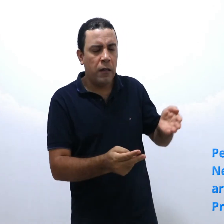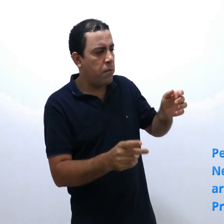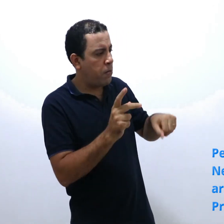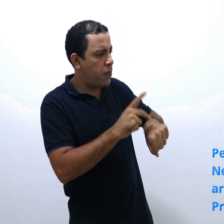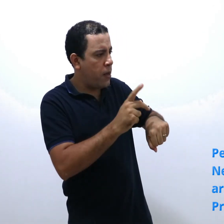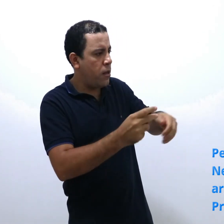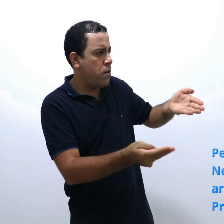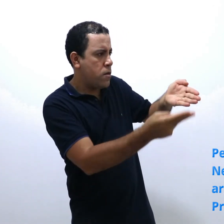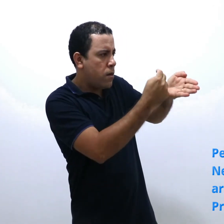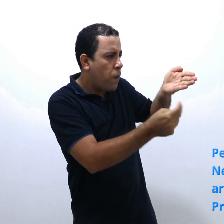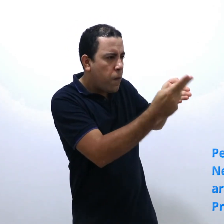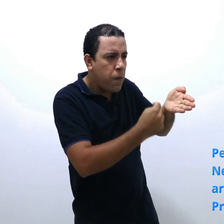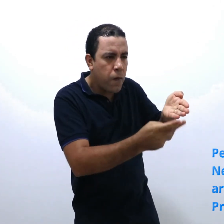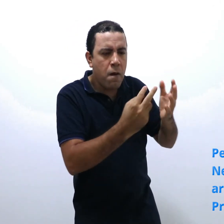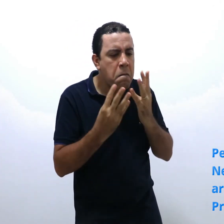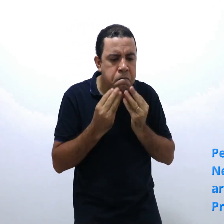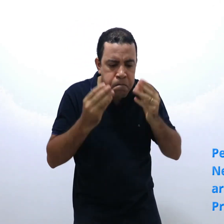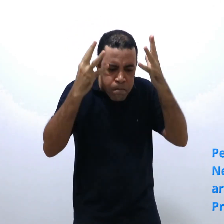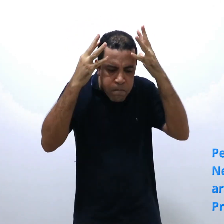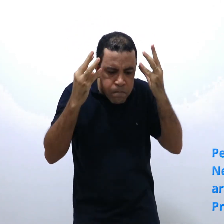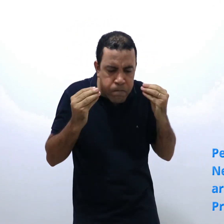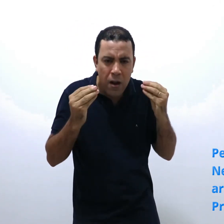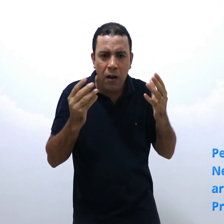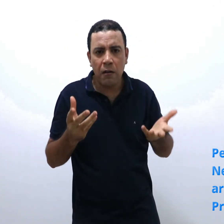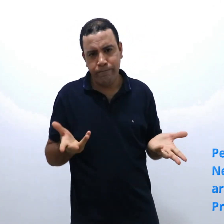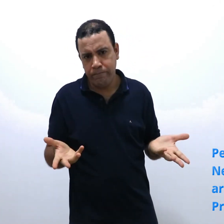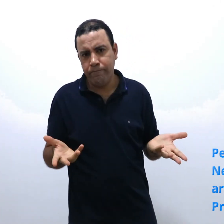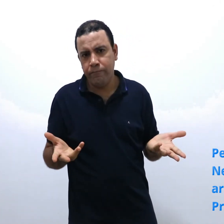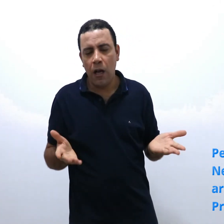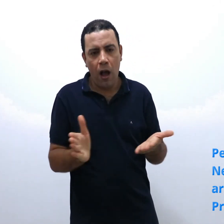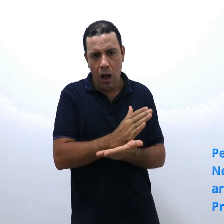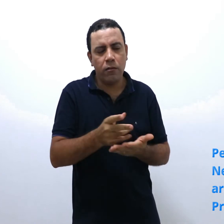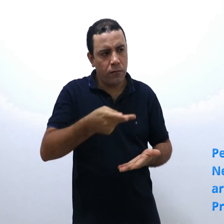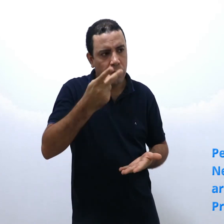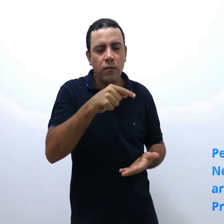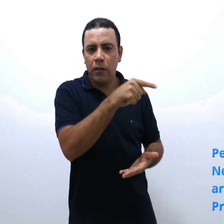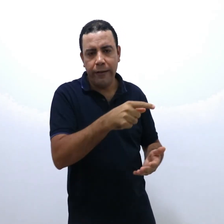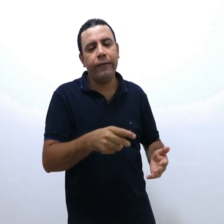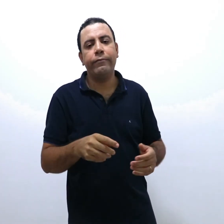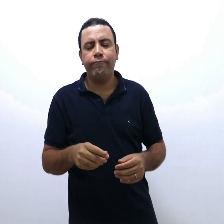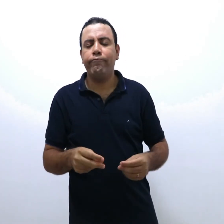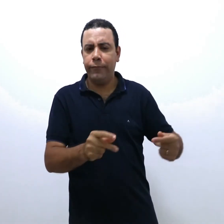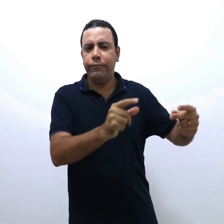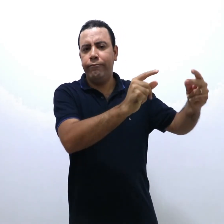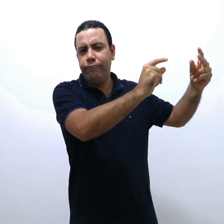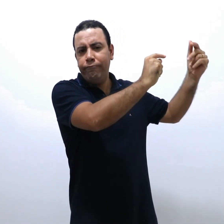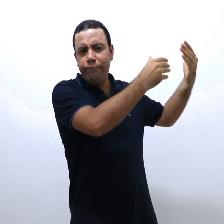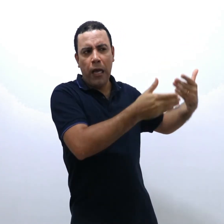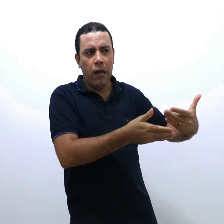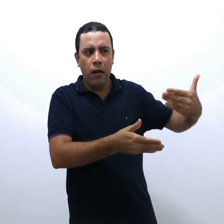arte rupestre, do homem pré-histórico. Também se fala muito nesse período que levou bastante